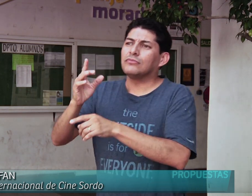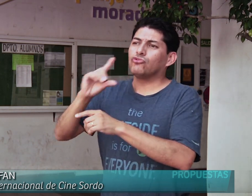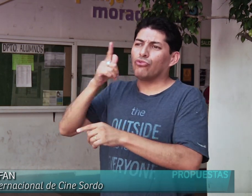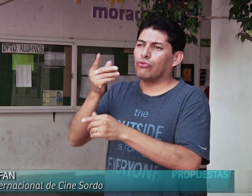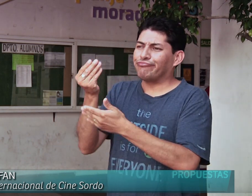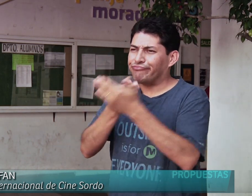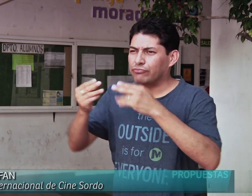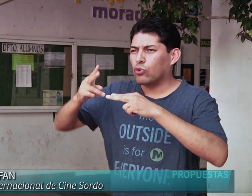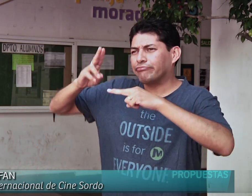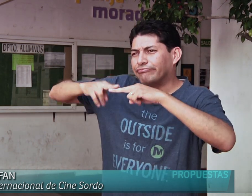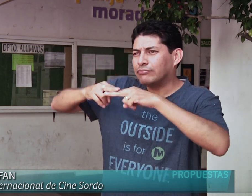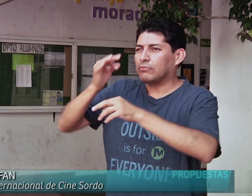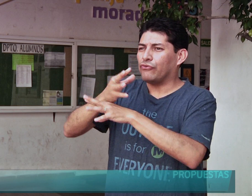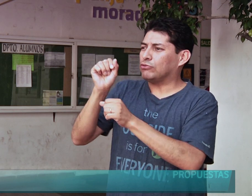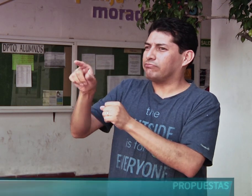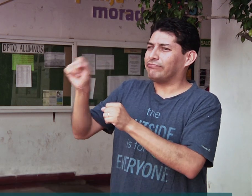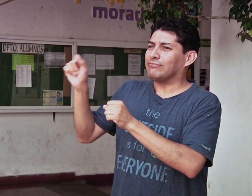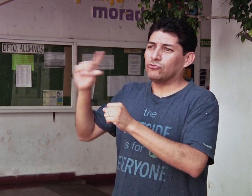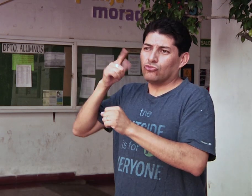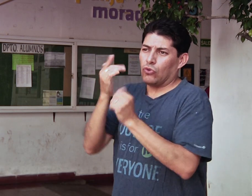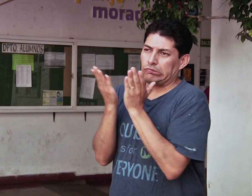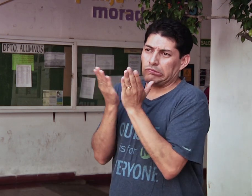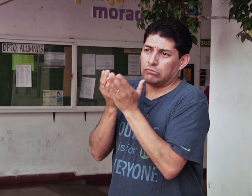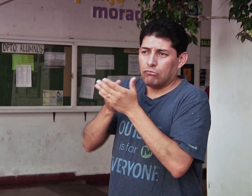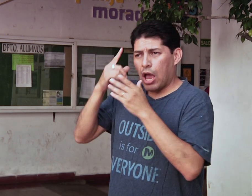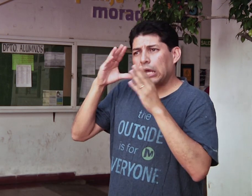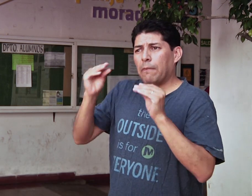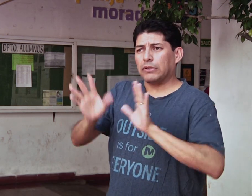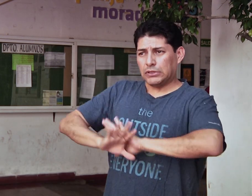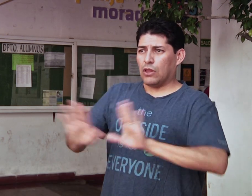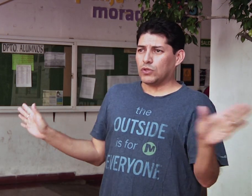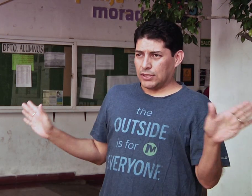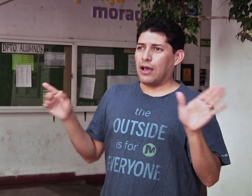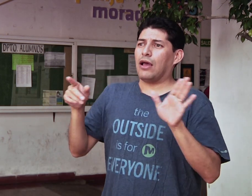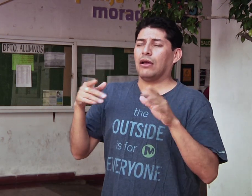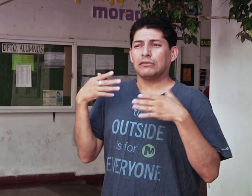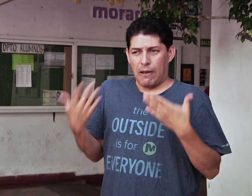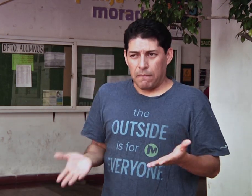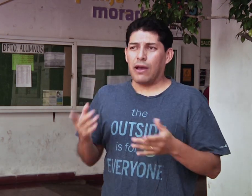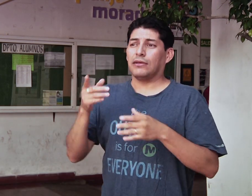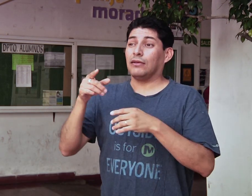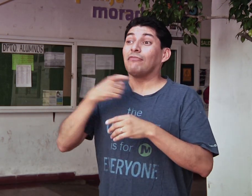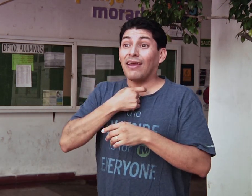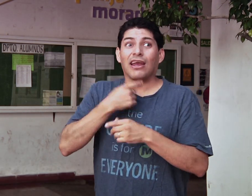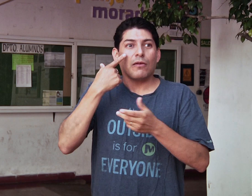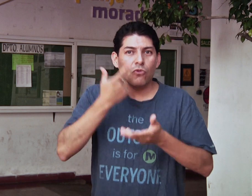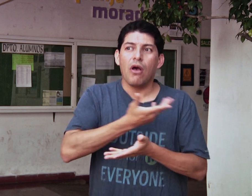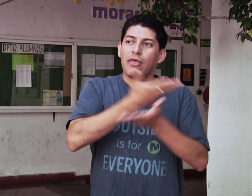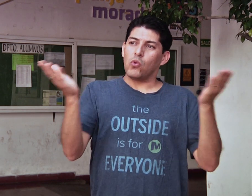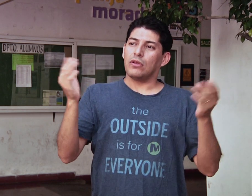que hay sordos que son profesionales en el cine en la edición que los sordos estudian y que están muy capacitados demostrar